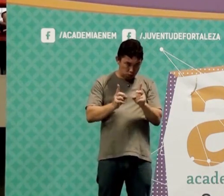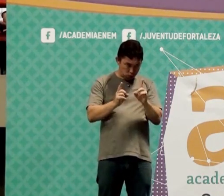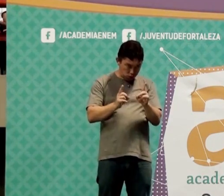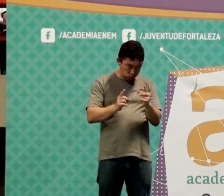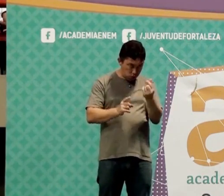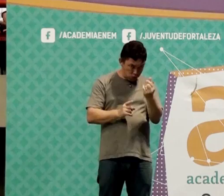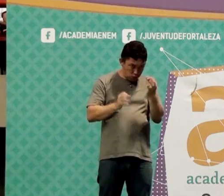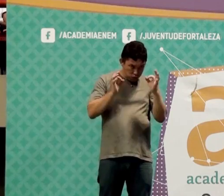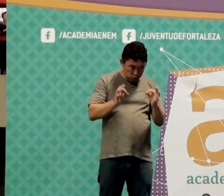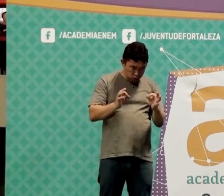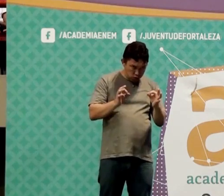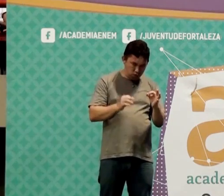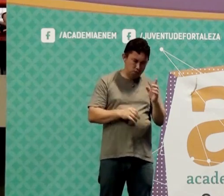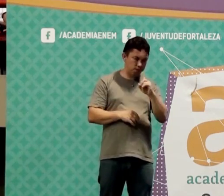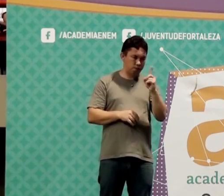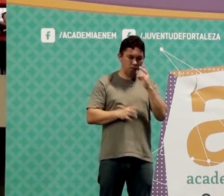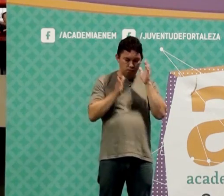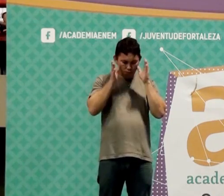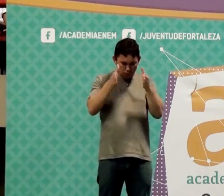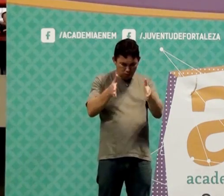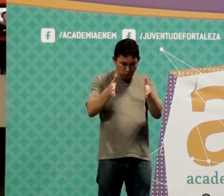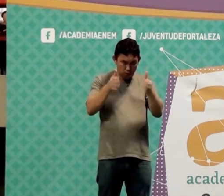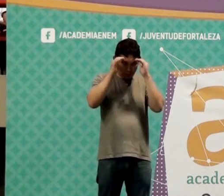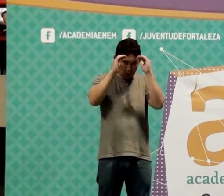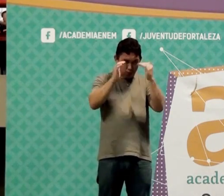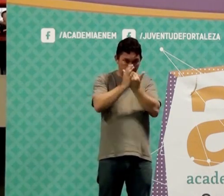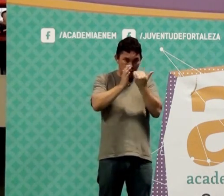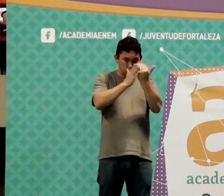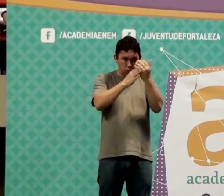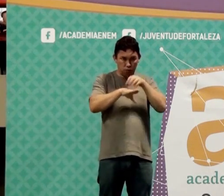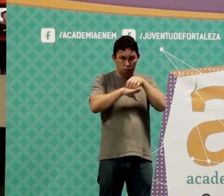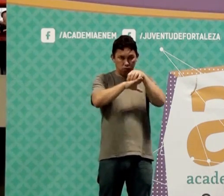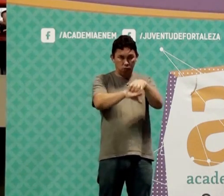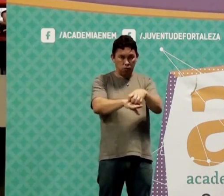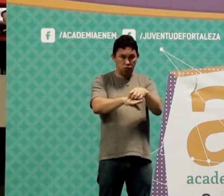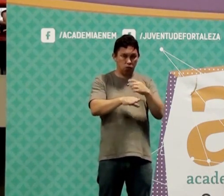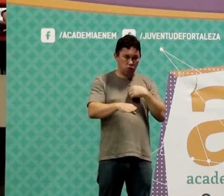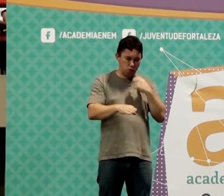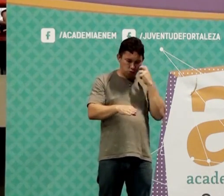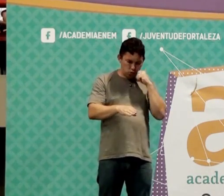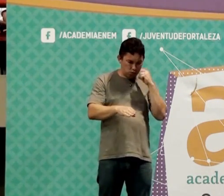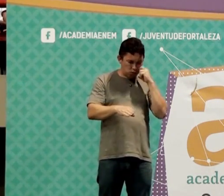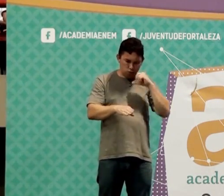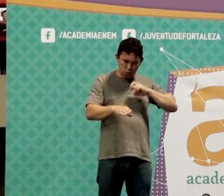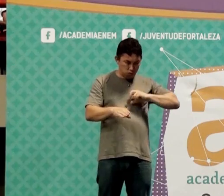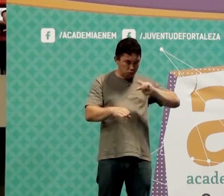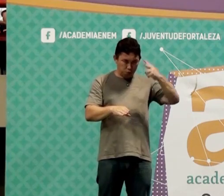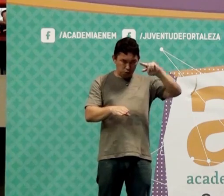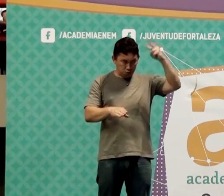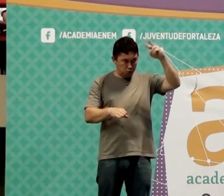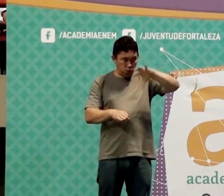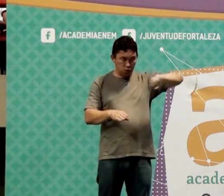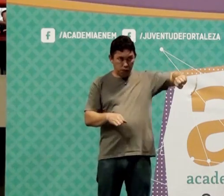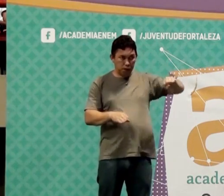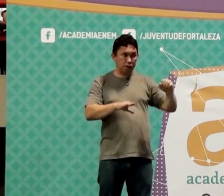transporte. Jovem, se você fosse um comerciante, você vai seguir a ideia de preço justo?